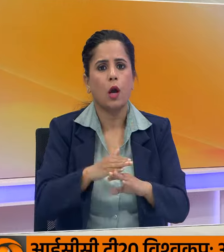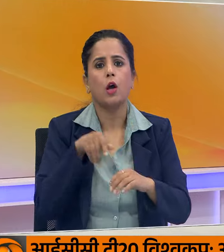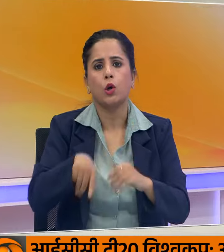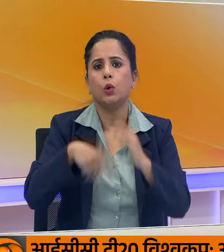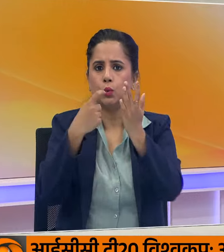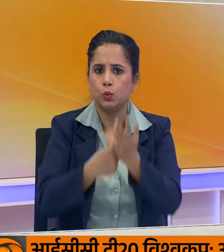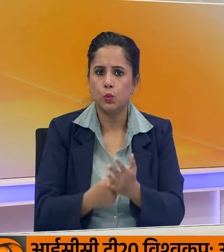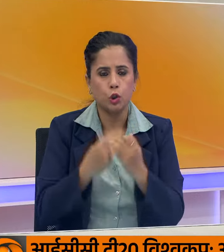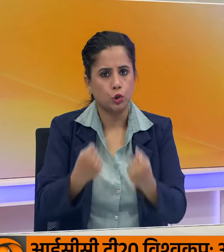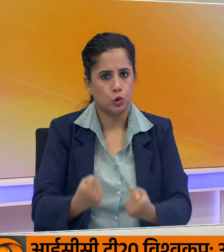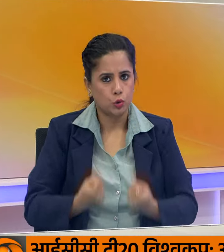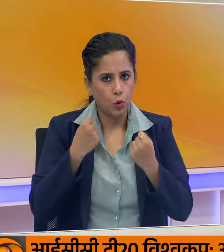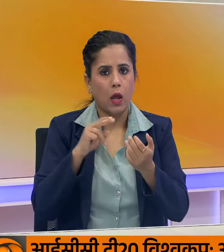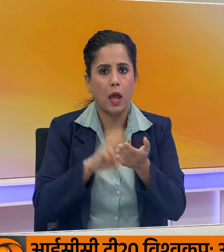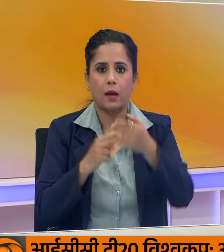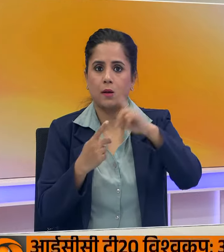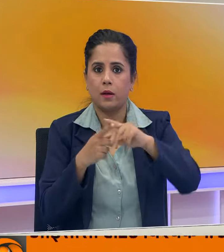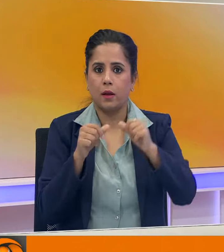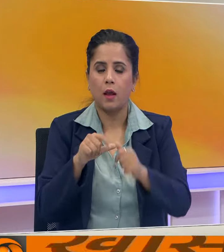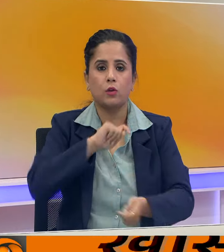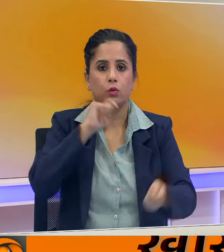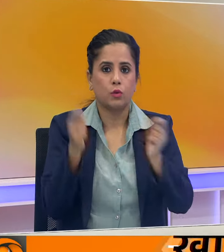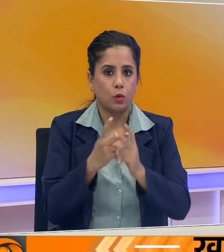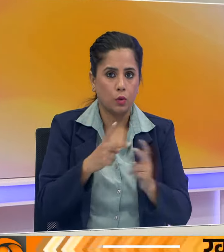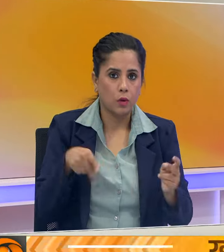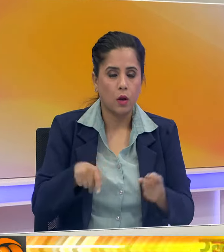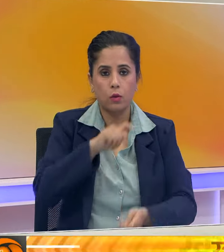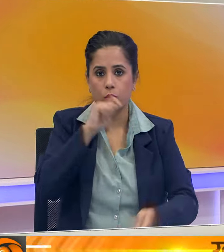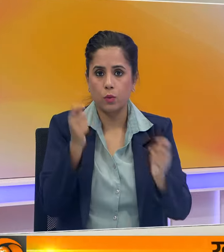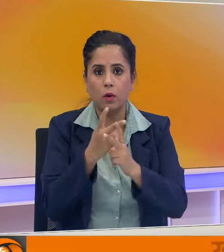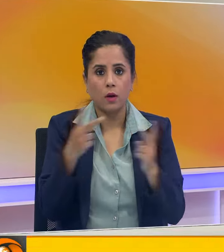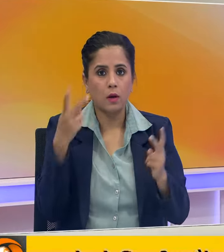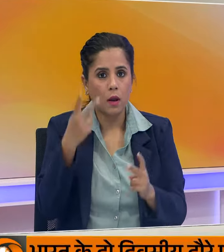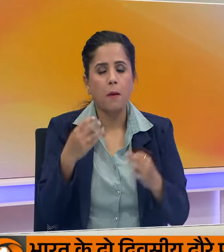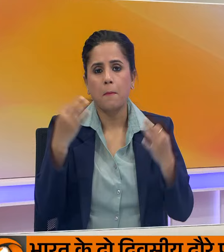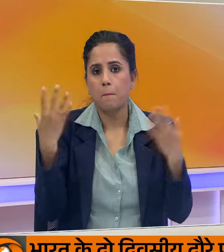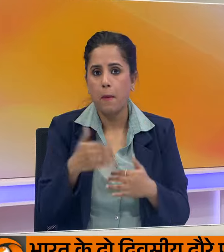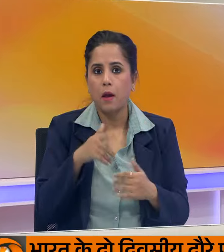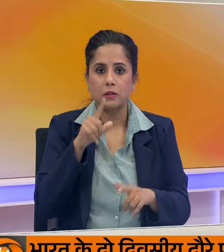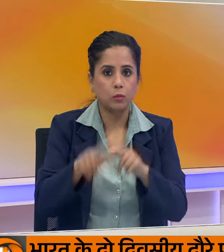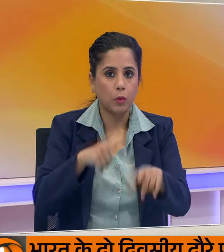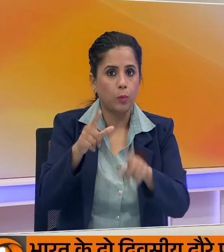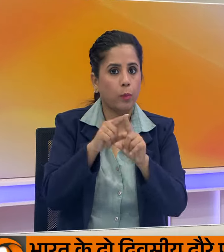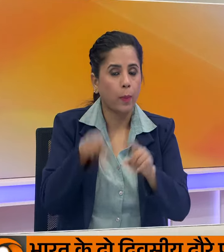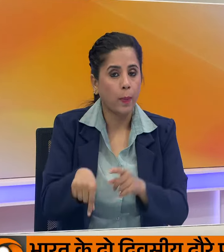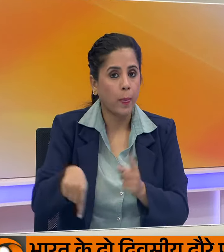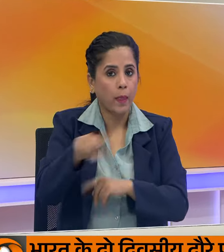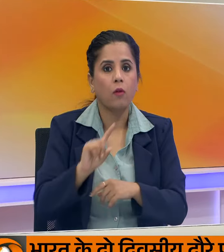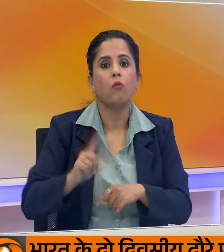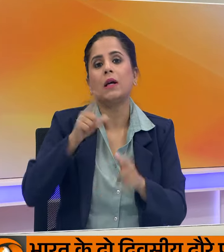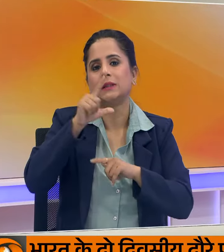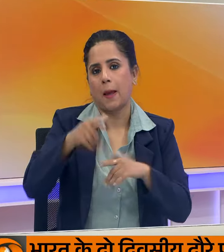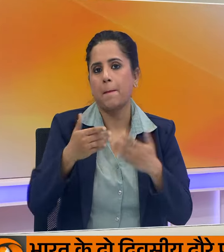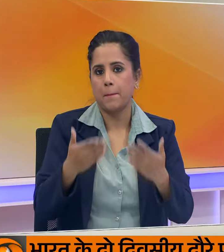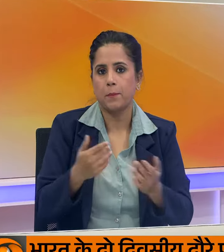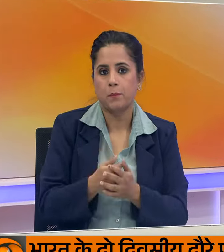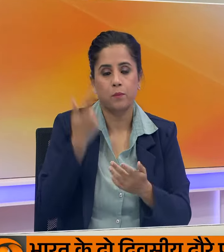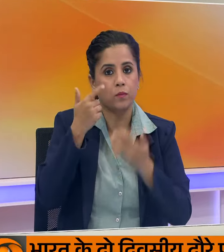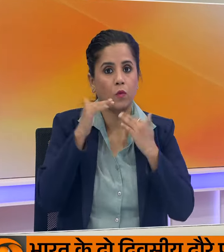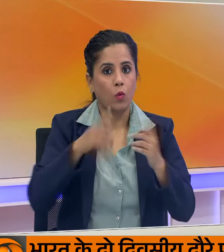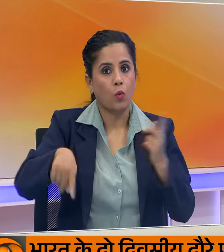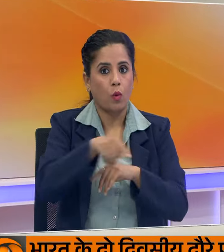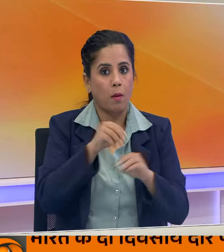मजबूत करने और एनटीएस और सुधार करने के लिए कई कदमों की श्रृंखला में पहला कदम है छात्रों